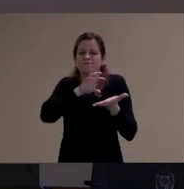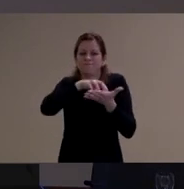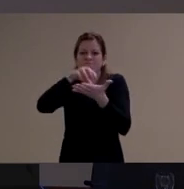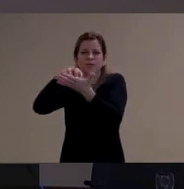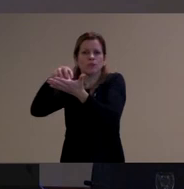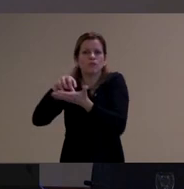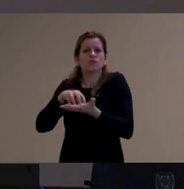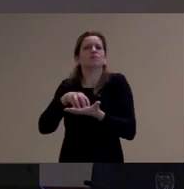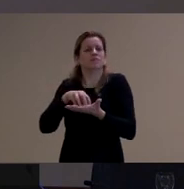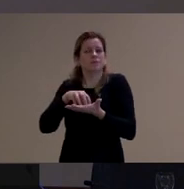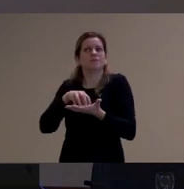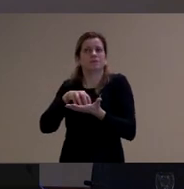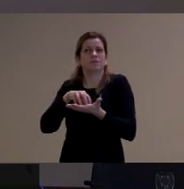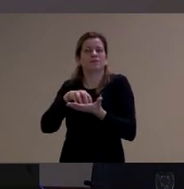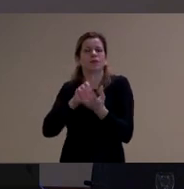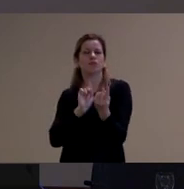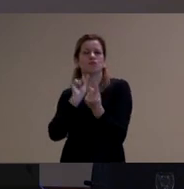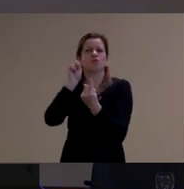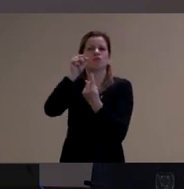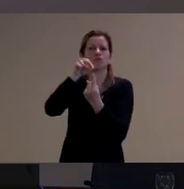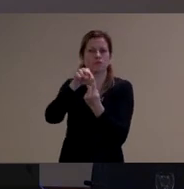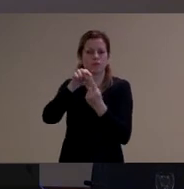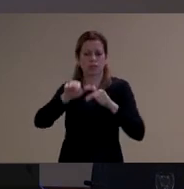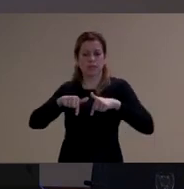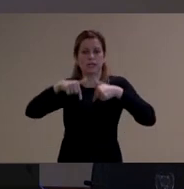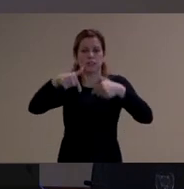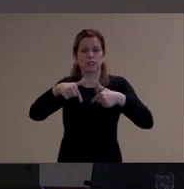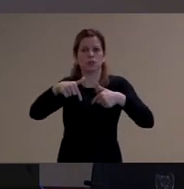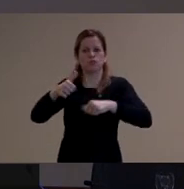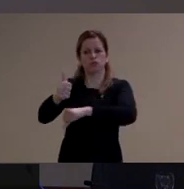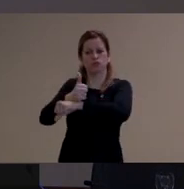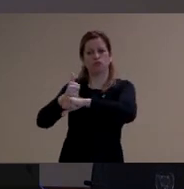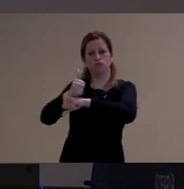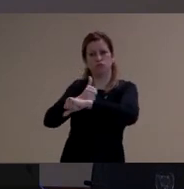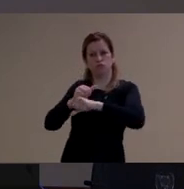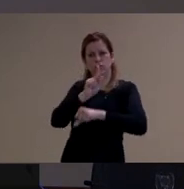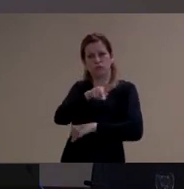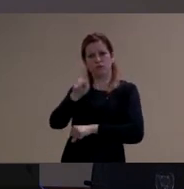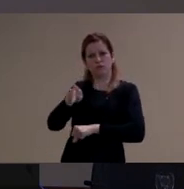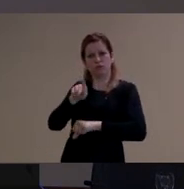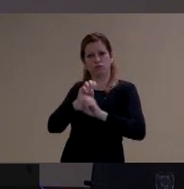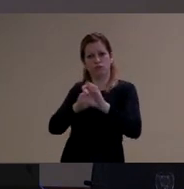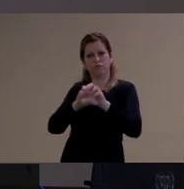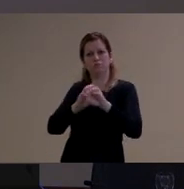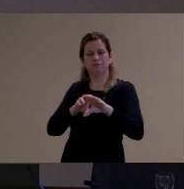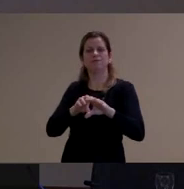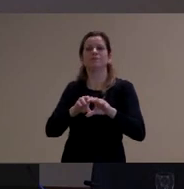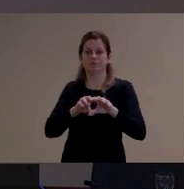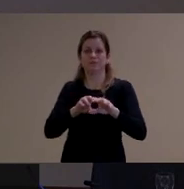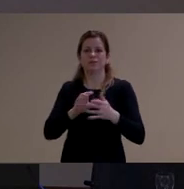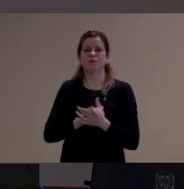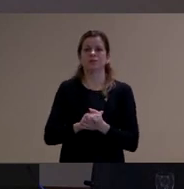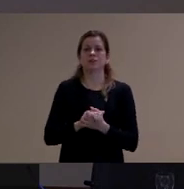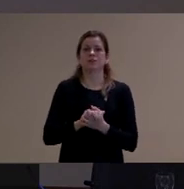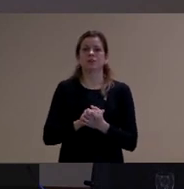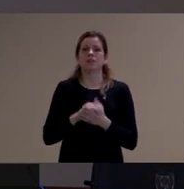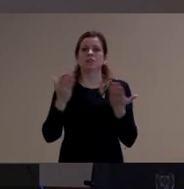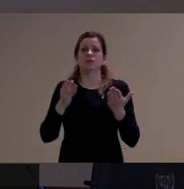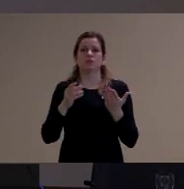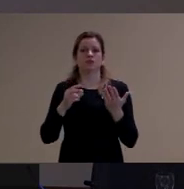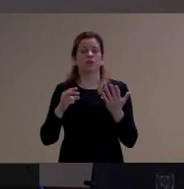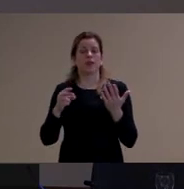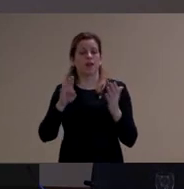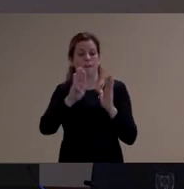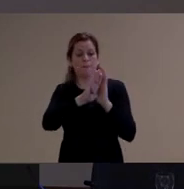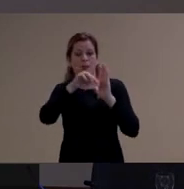É no âmbito da ação docente enquanto que a olhar para a bncc